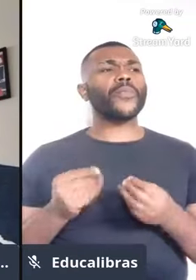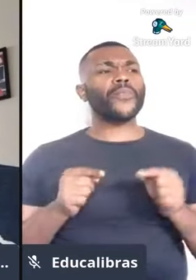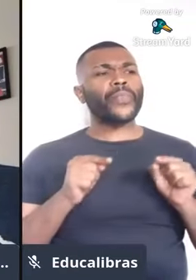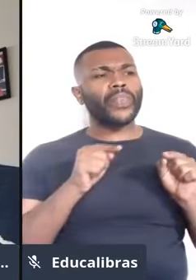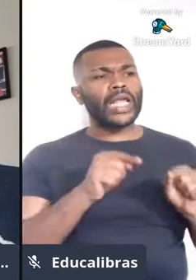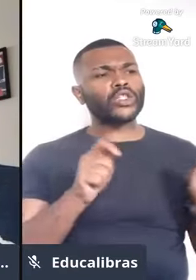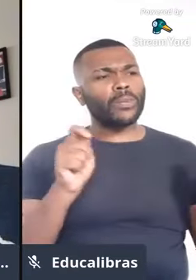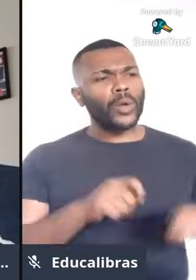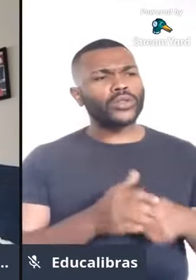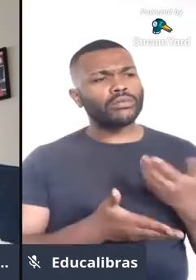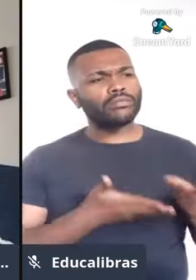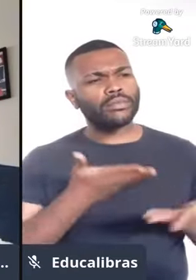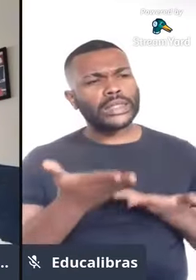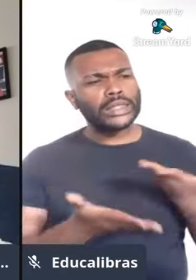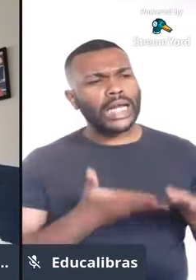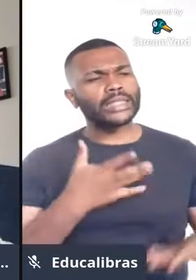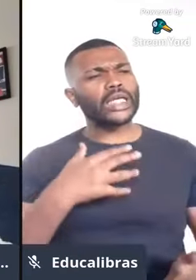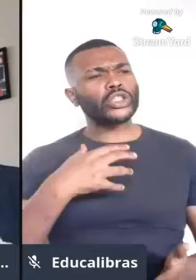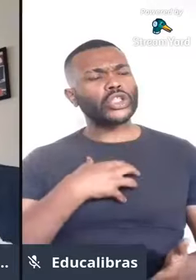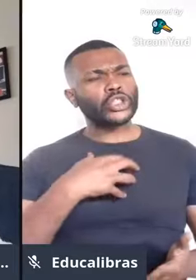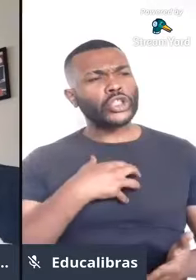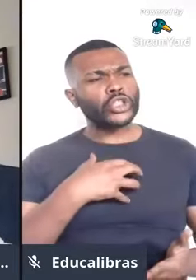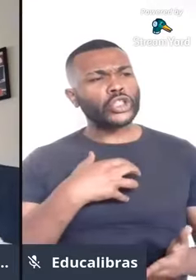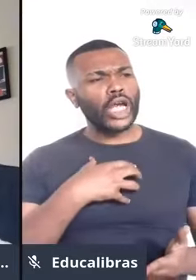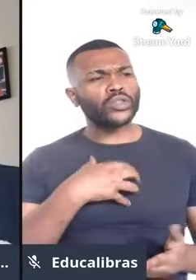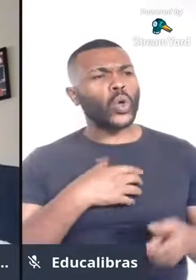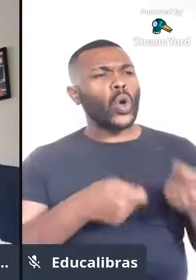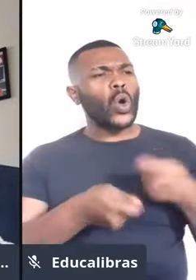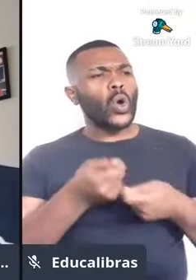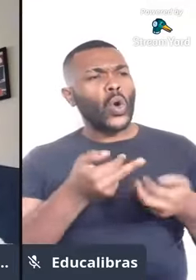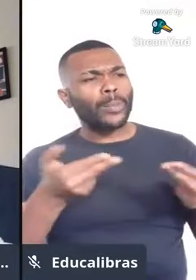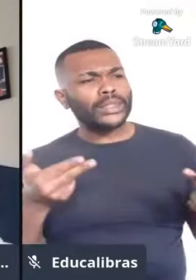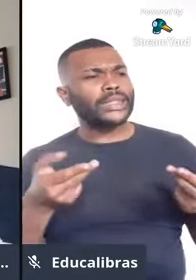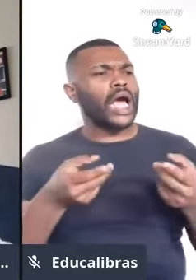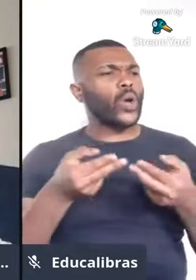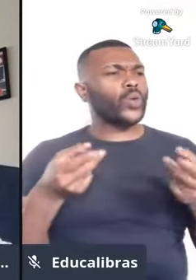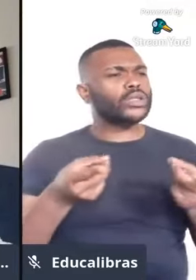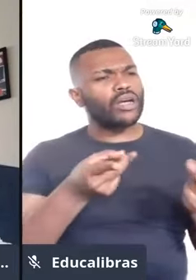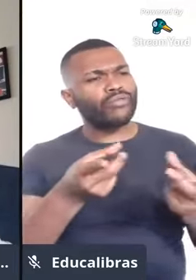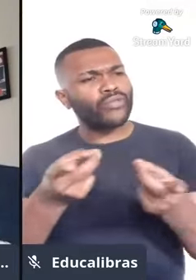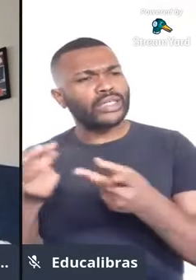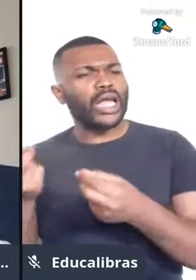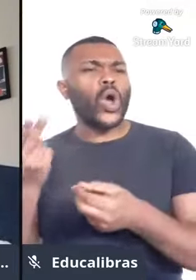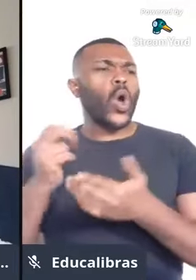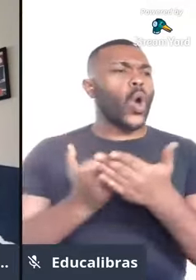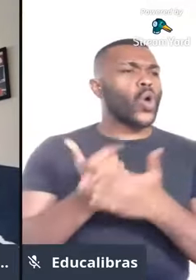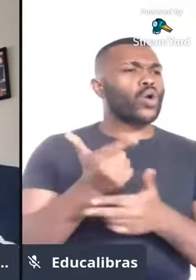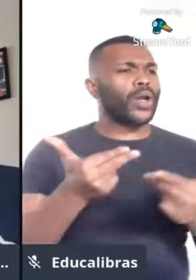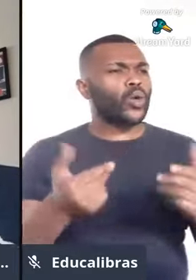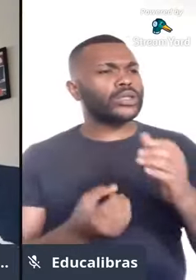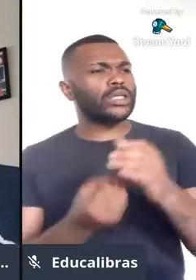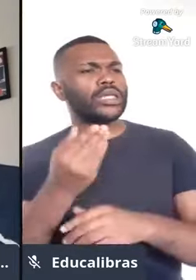tratado de forma comercial até, para vender coisas, para comprar coisas, para criar produtos,